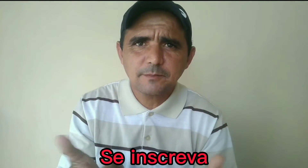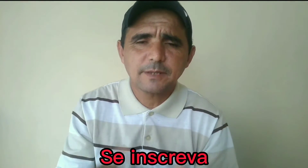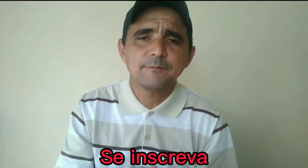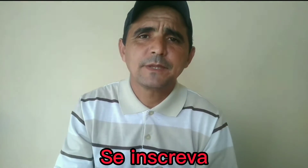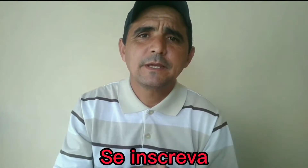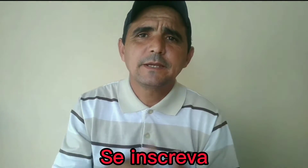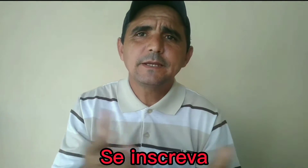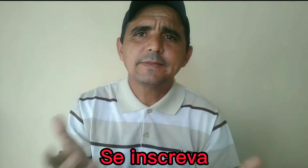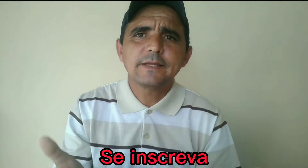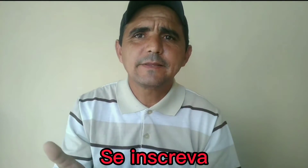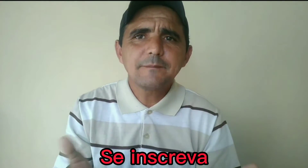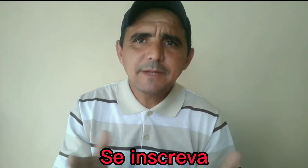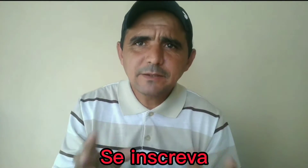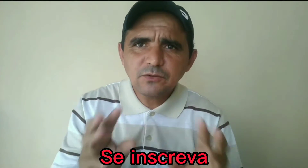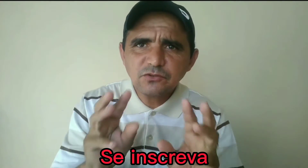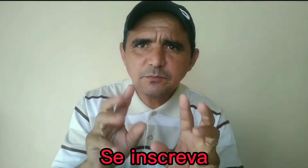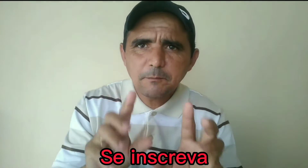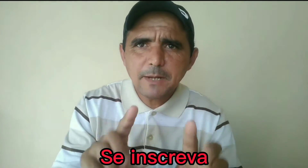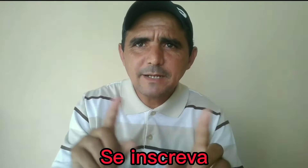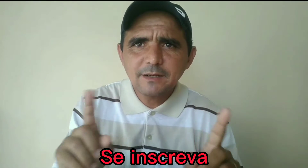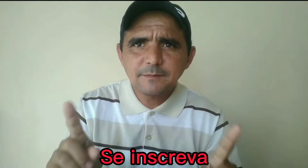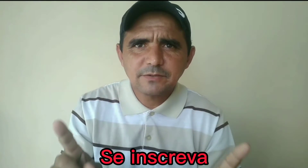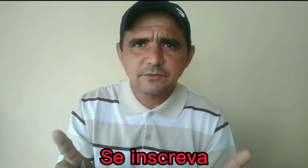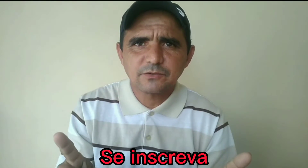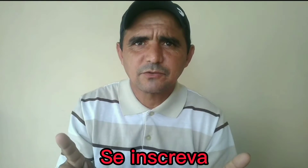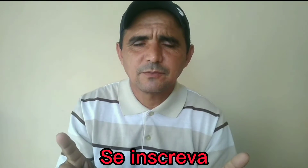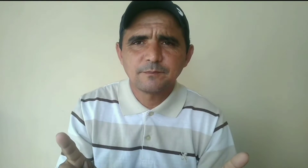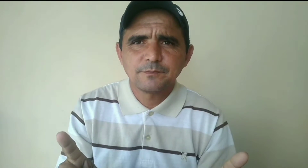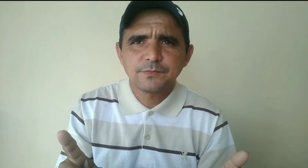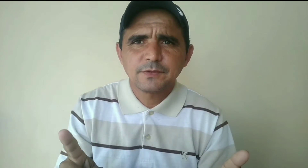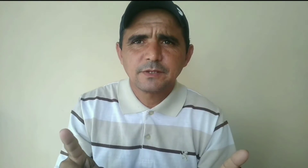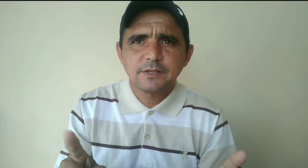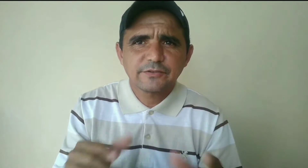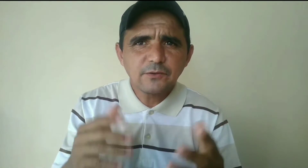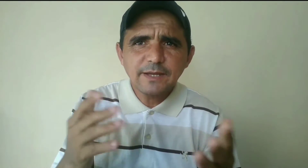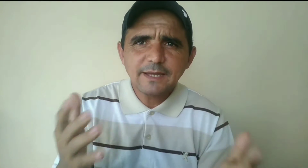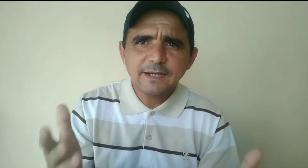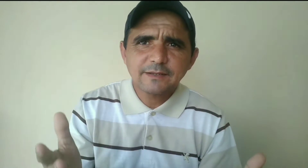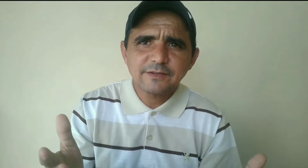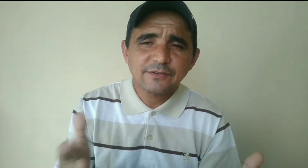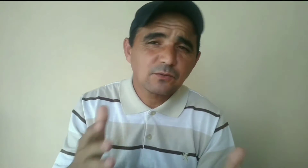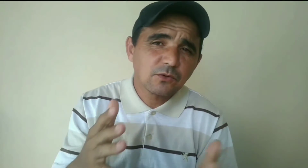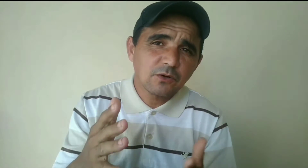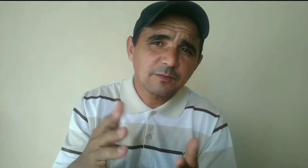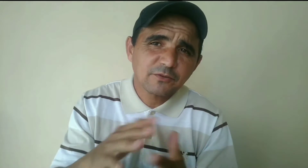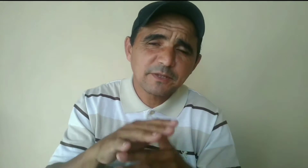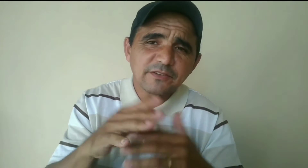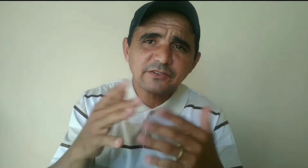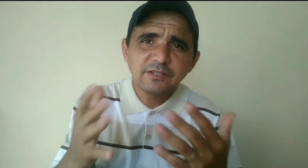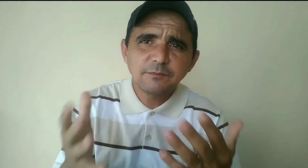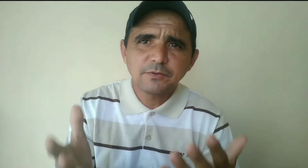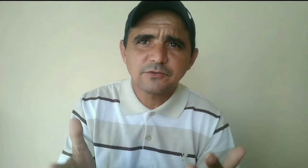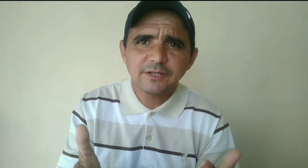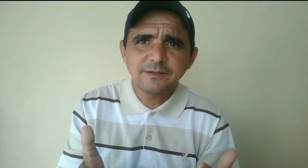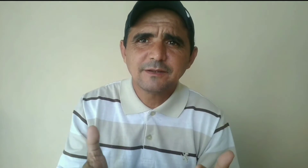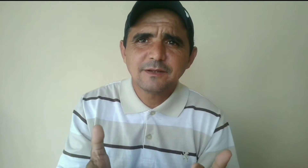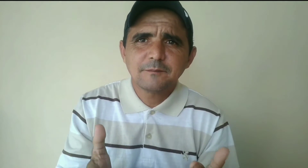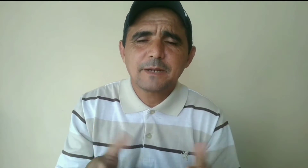própria. E tem também os parâmetros, que são regras, né, são normas, são princípios, né, para